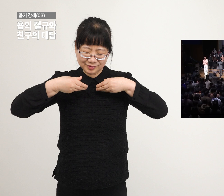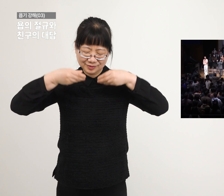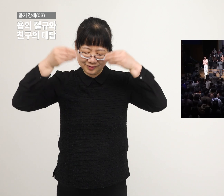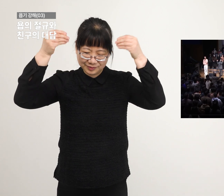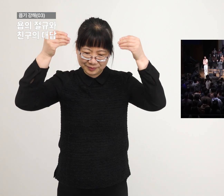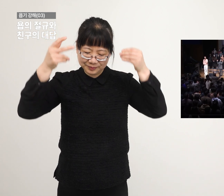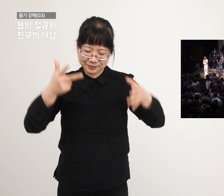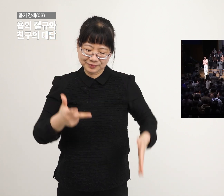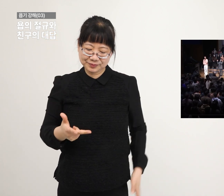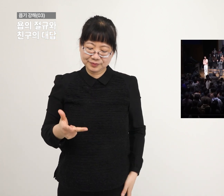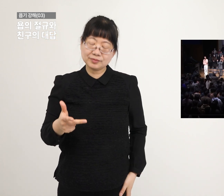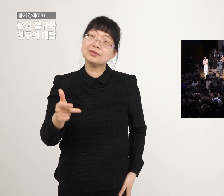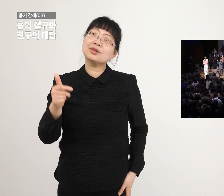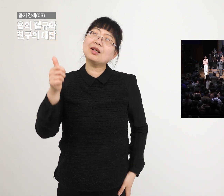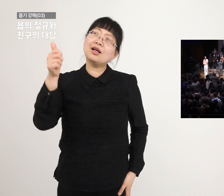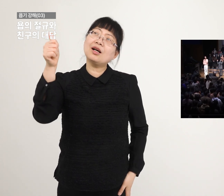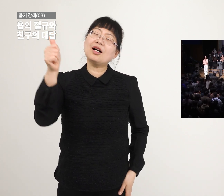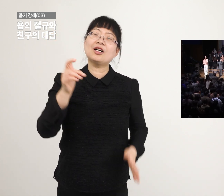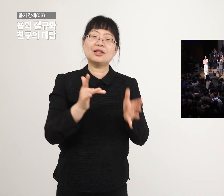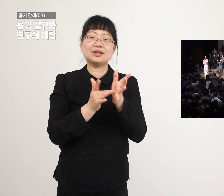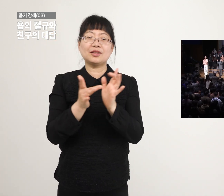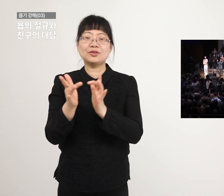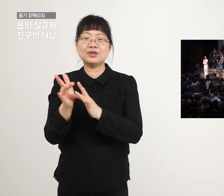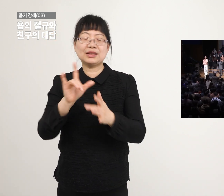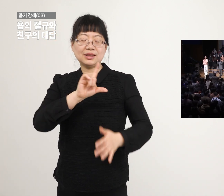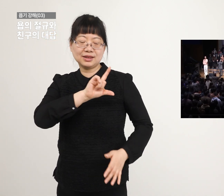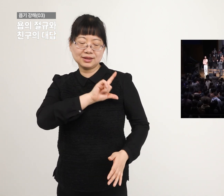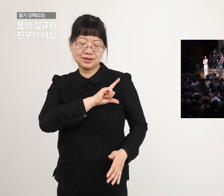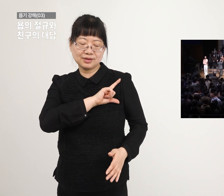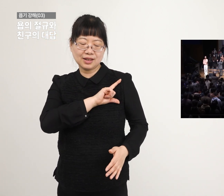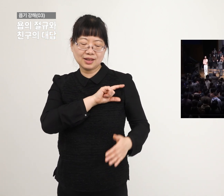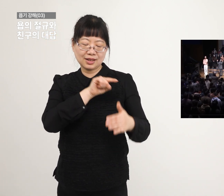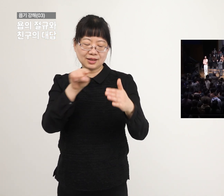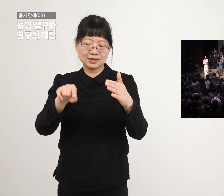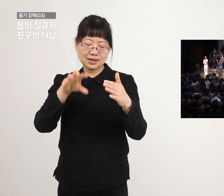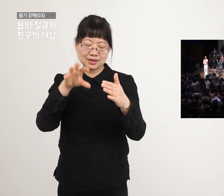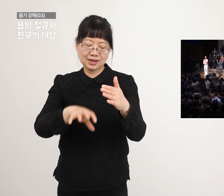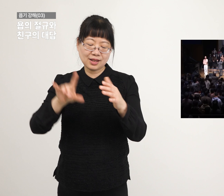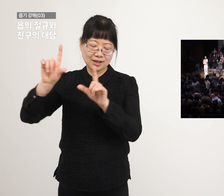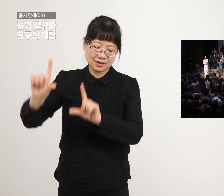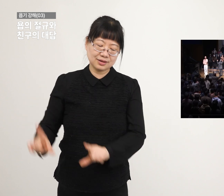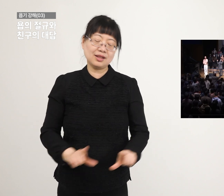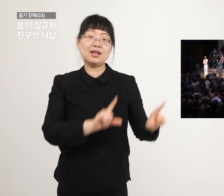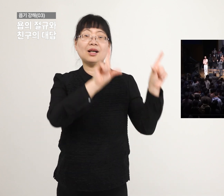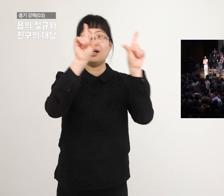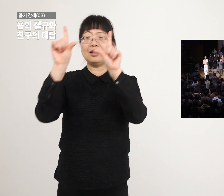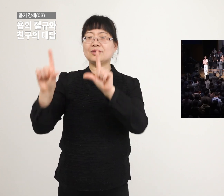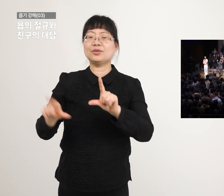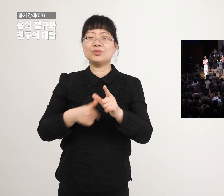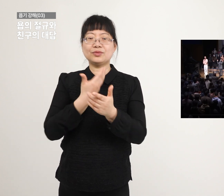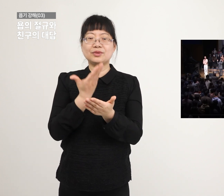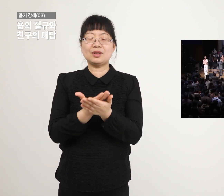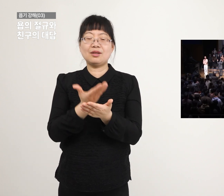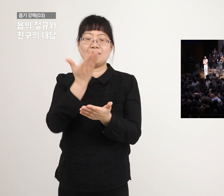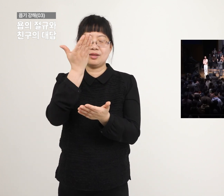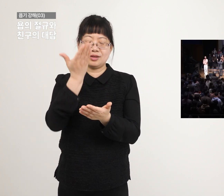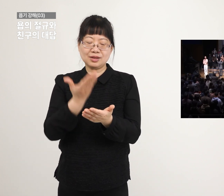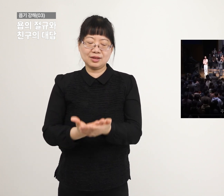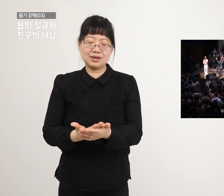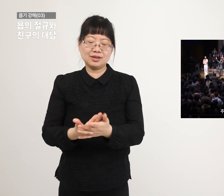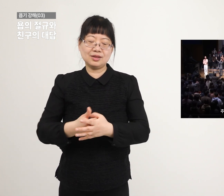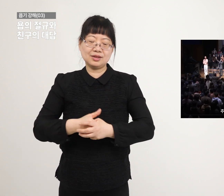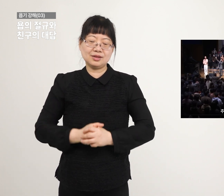거두신 주 예수 이름 안에 예수 이름 안에 살게 다시 한번